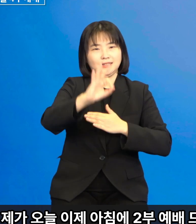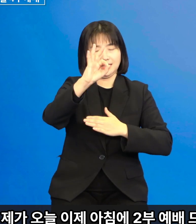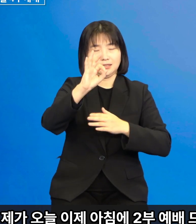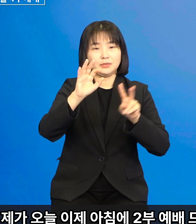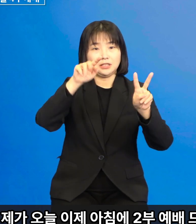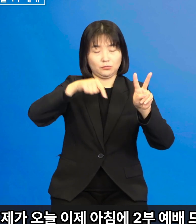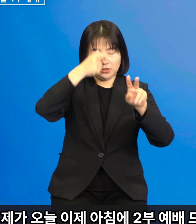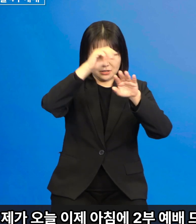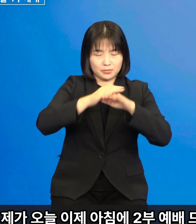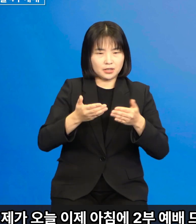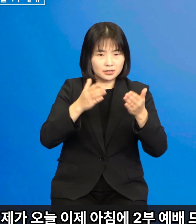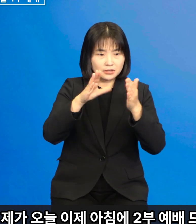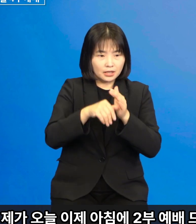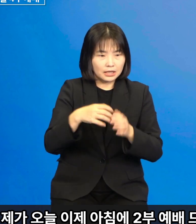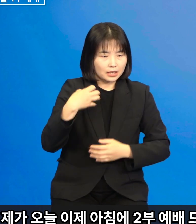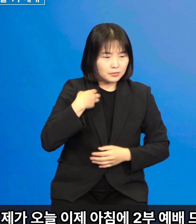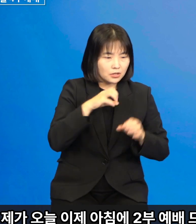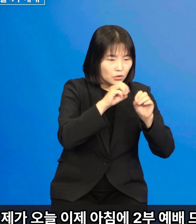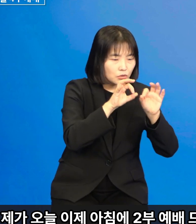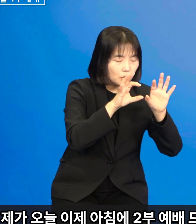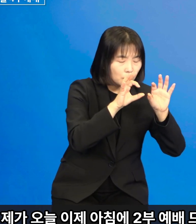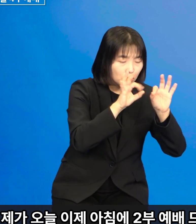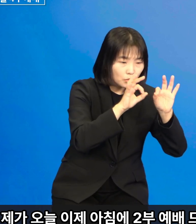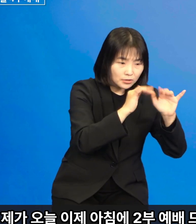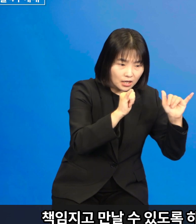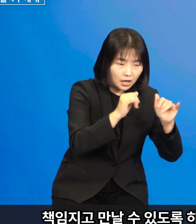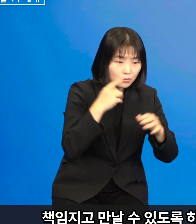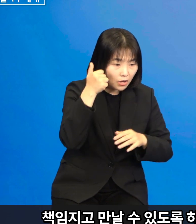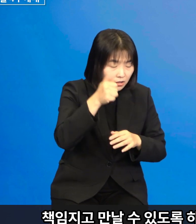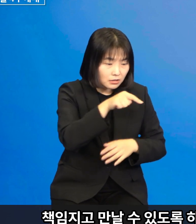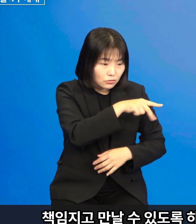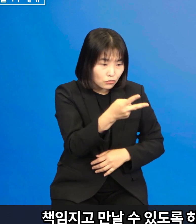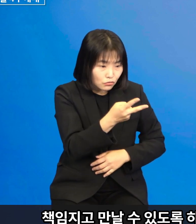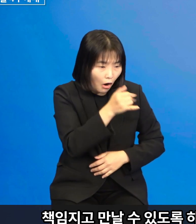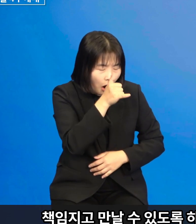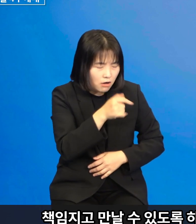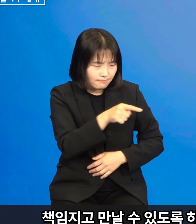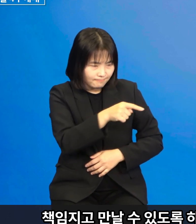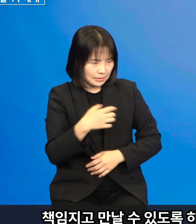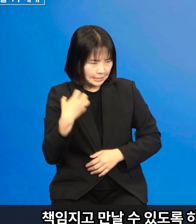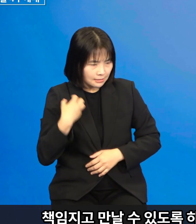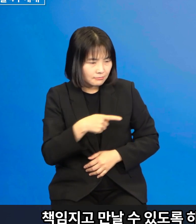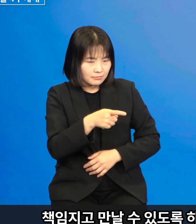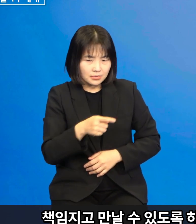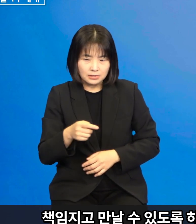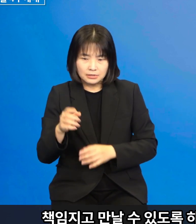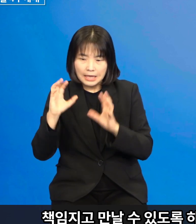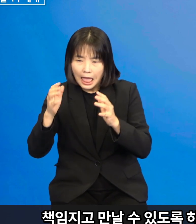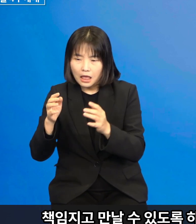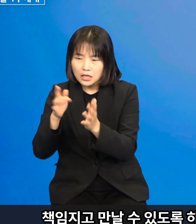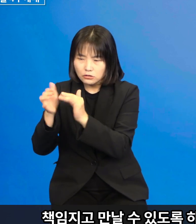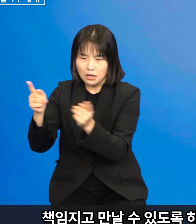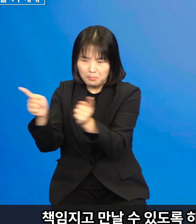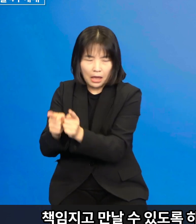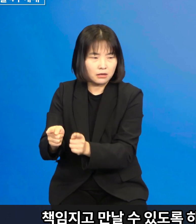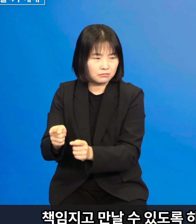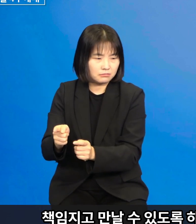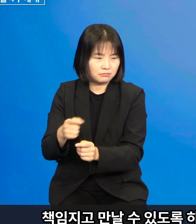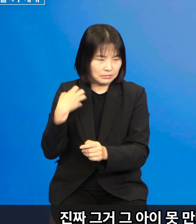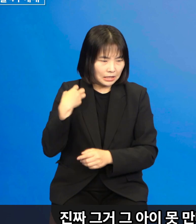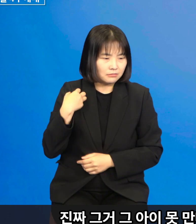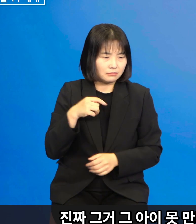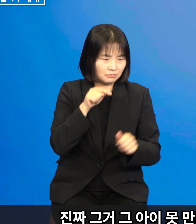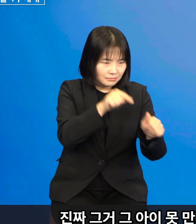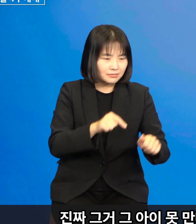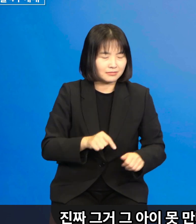예배 드릴 때 담당 전사님과 목사님이 계셔서 책임지고 만날 수 있도록 하라고 제가 진짜 그 얘기를 했어요.